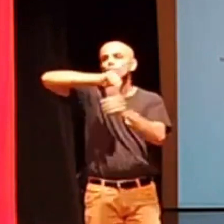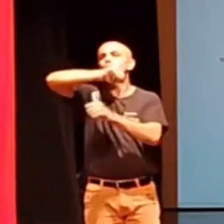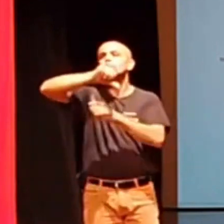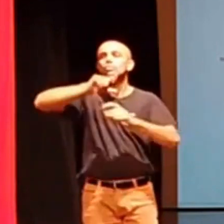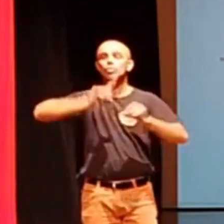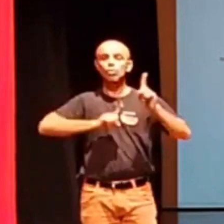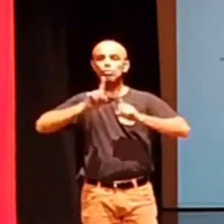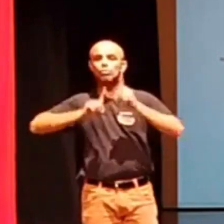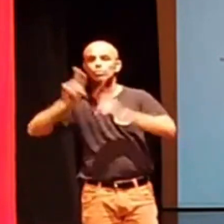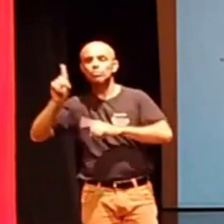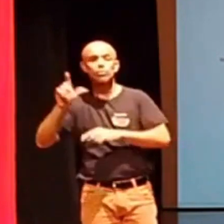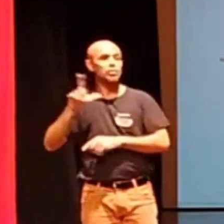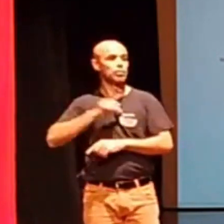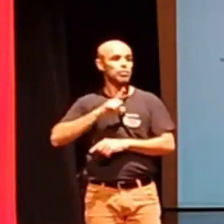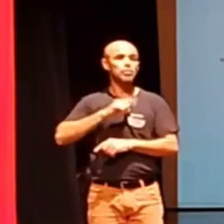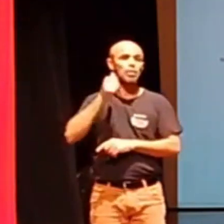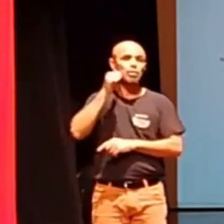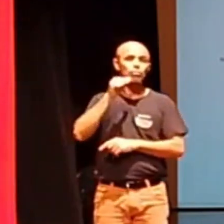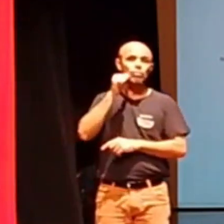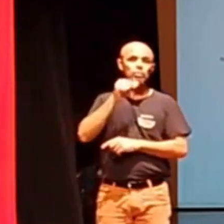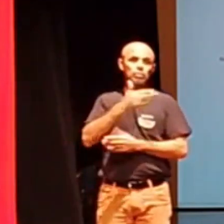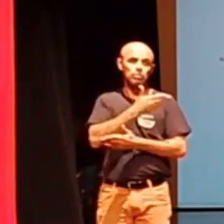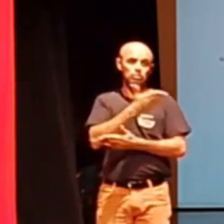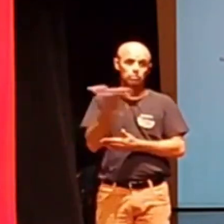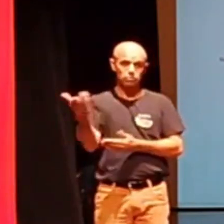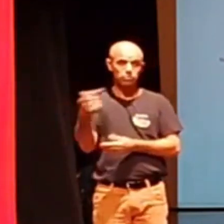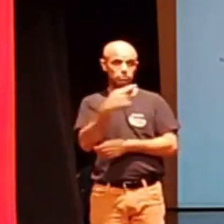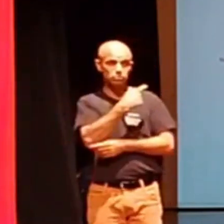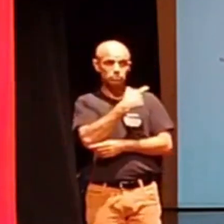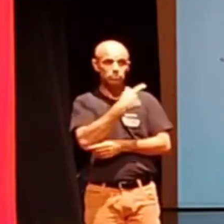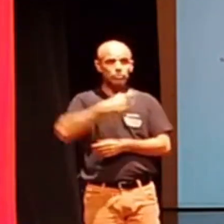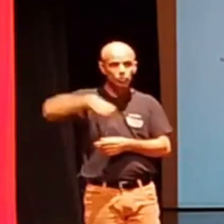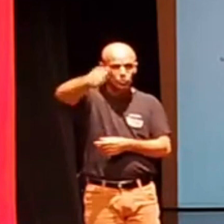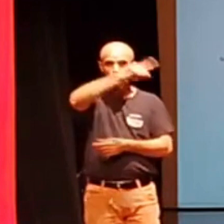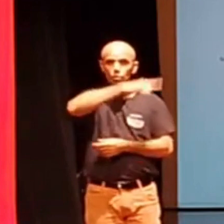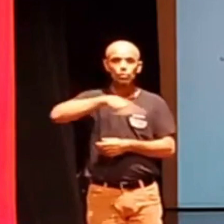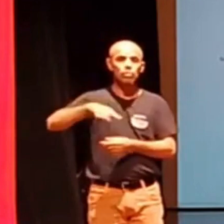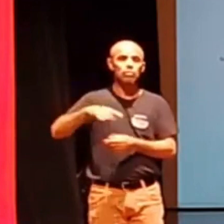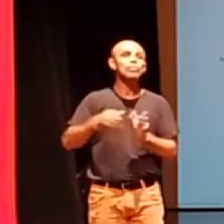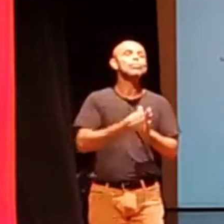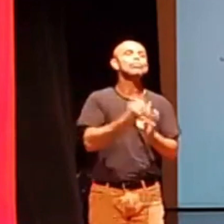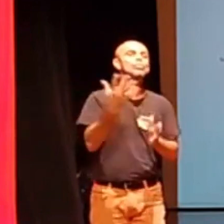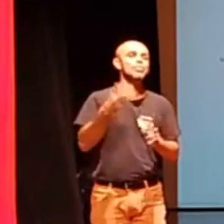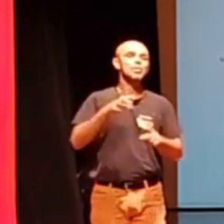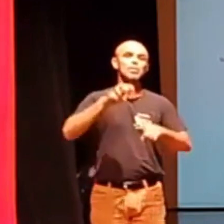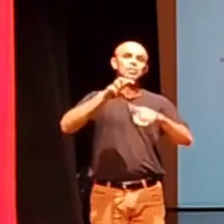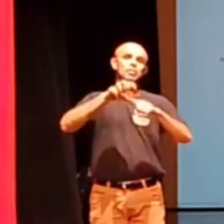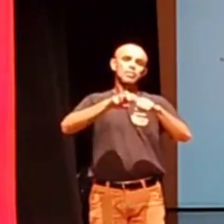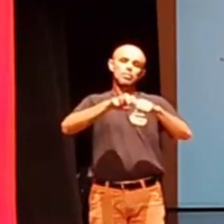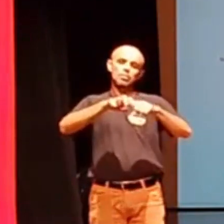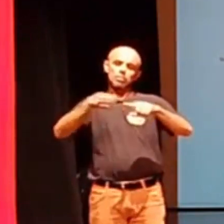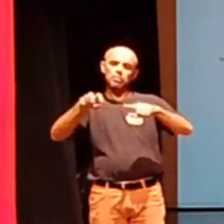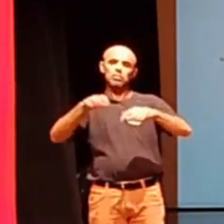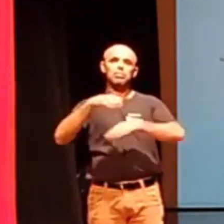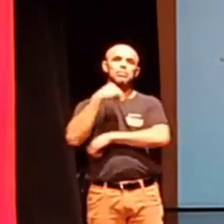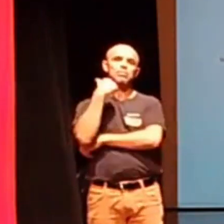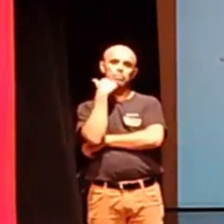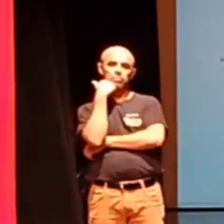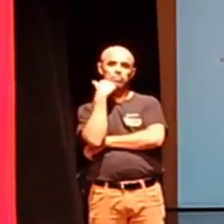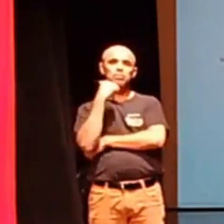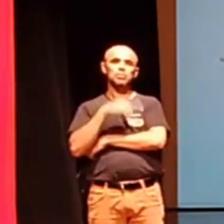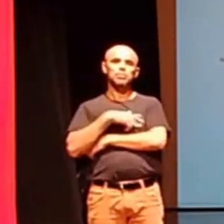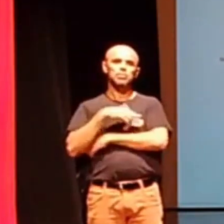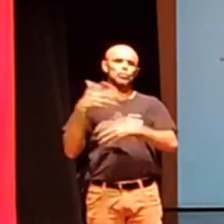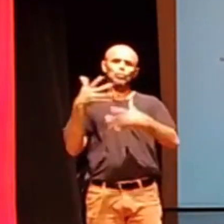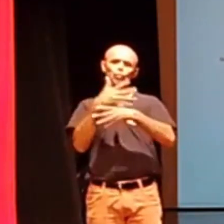gente tem mulheres aqui que vocês vão ver, como nós aqui, né? Muitas mulheres sentadas a vida inteira em bancos de escolas, mulheres